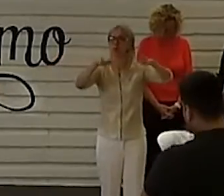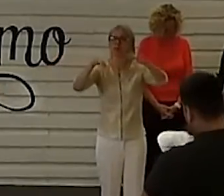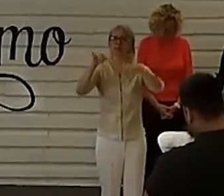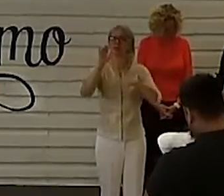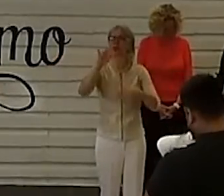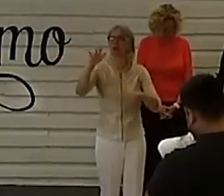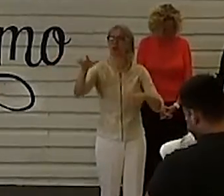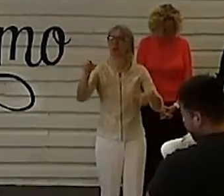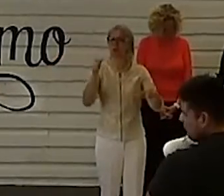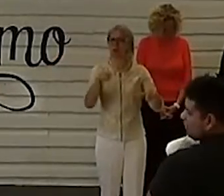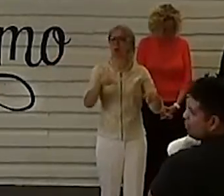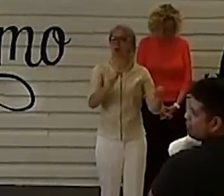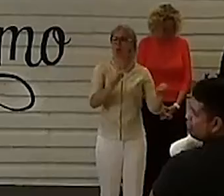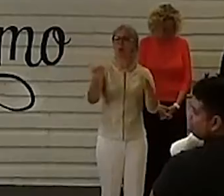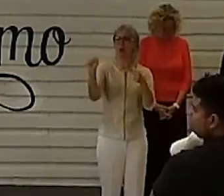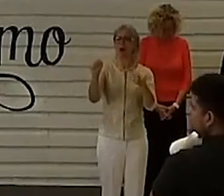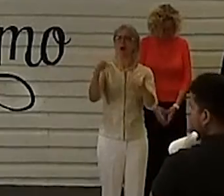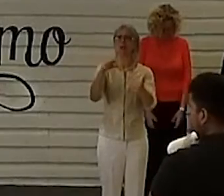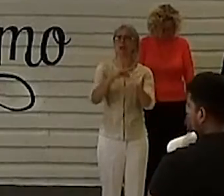per sanare.